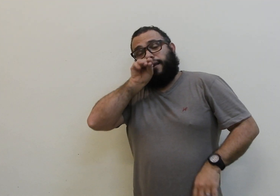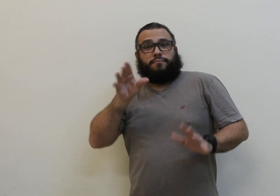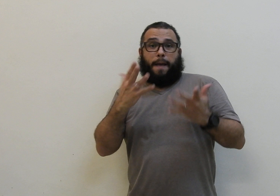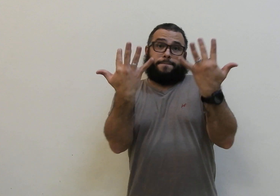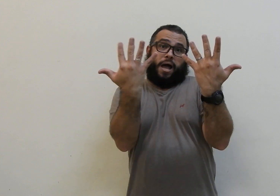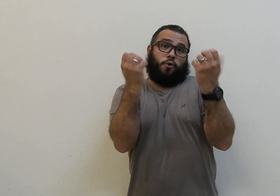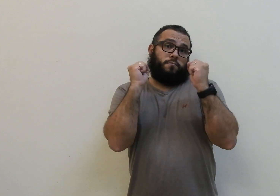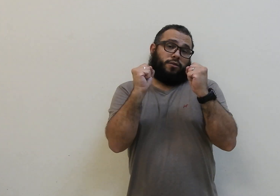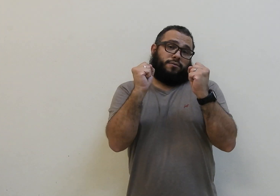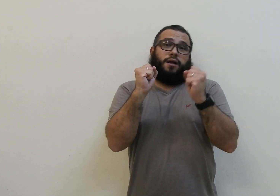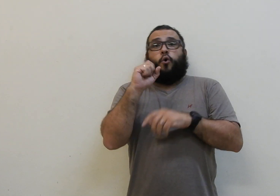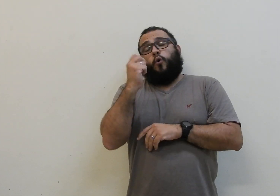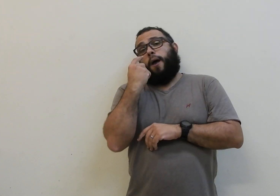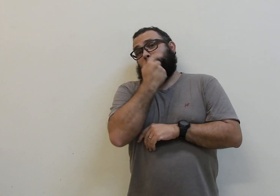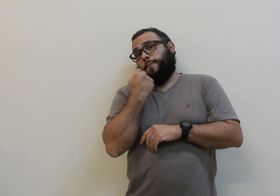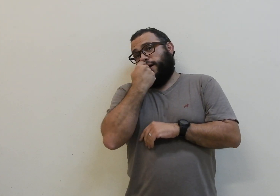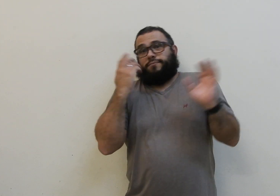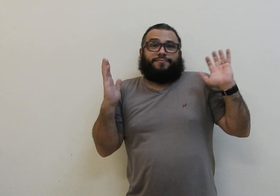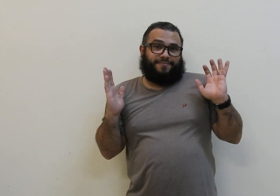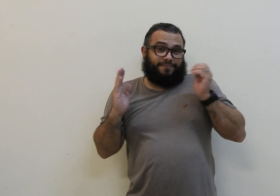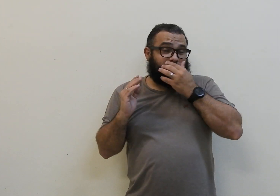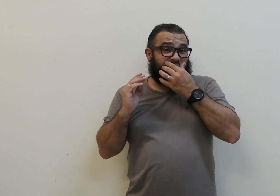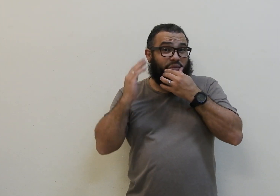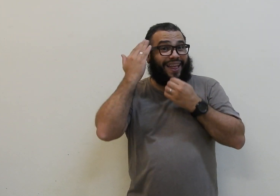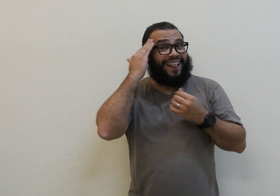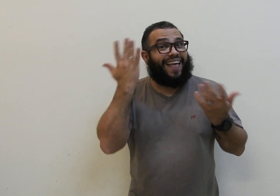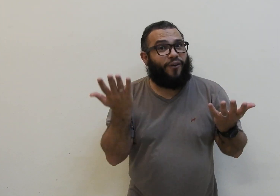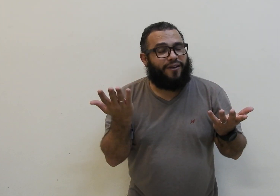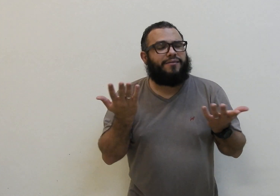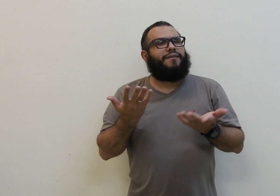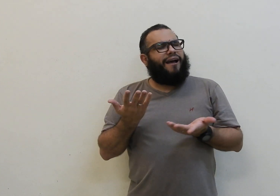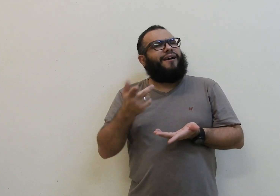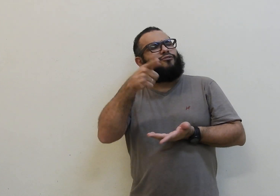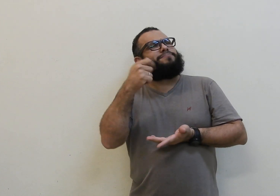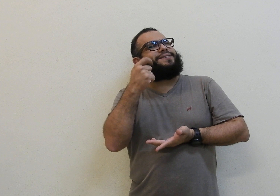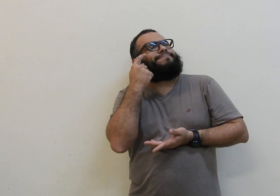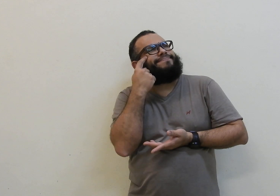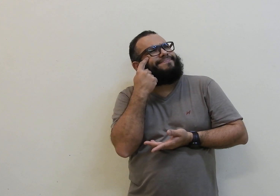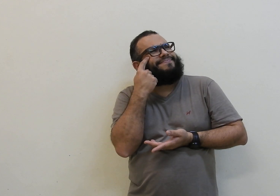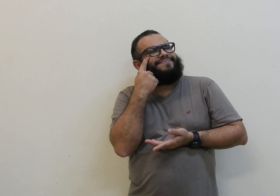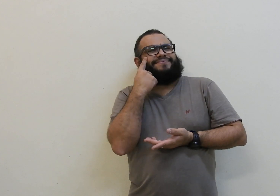de única forma, né? De uma modalidade apenas. Então a fala ela pode ser tanto oral quanto em língua de